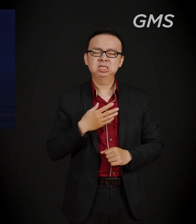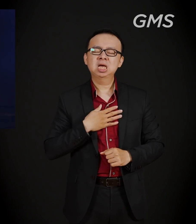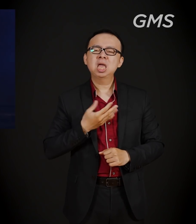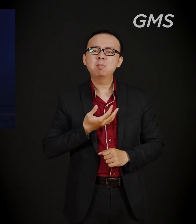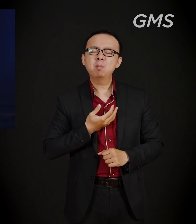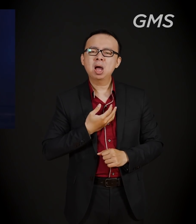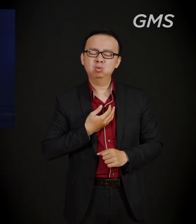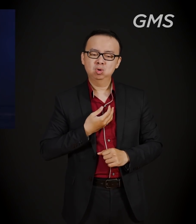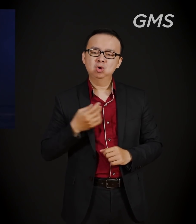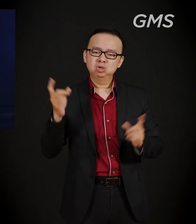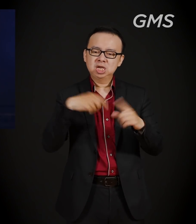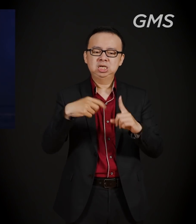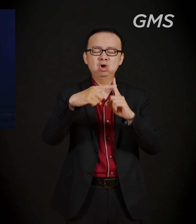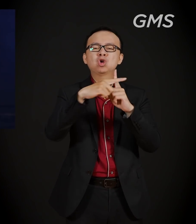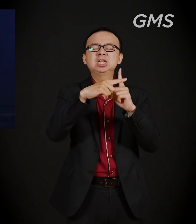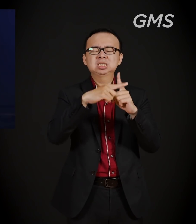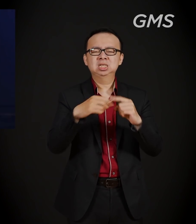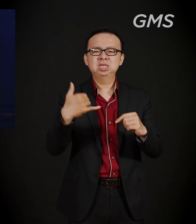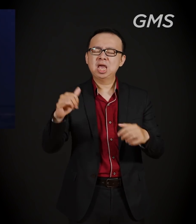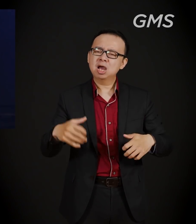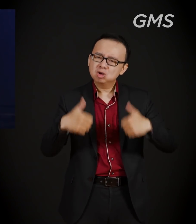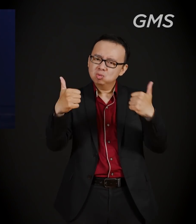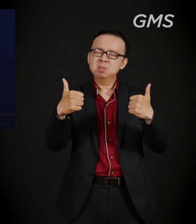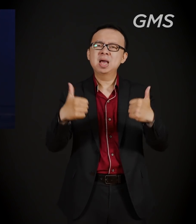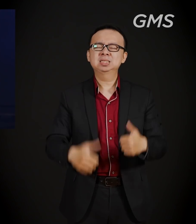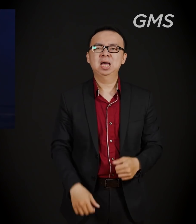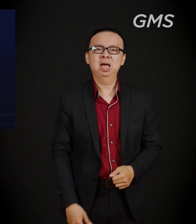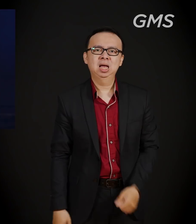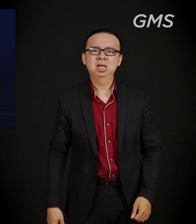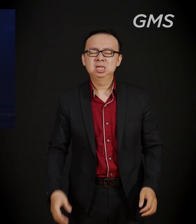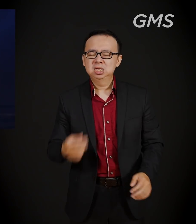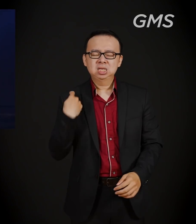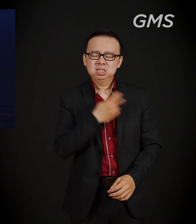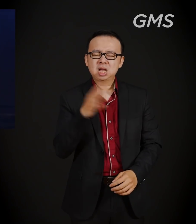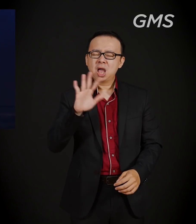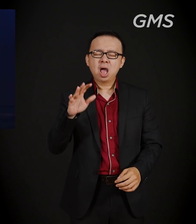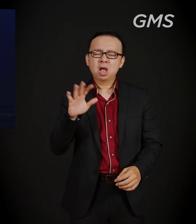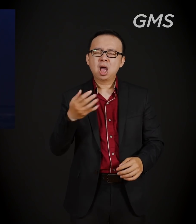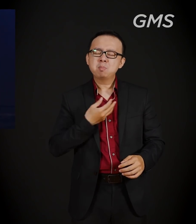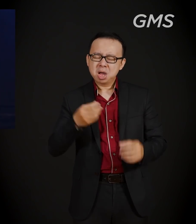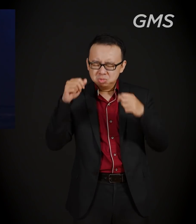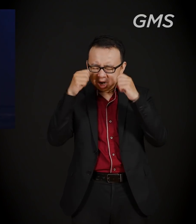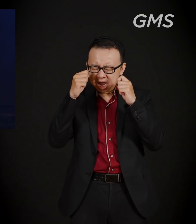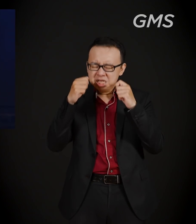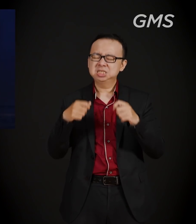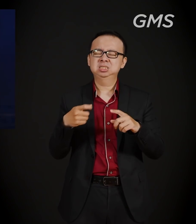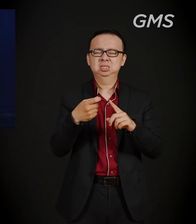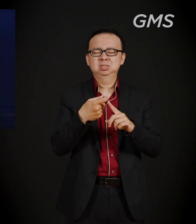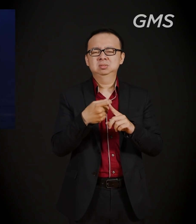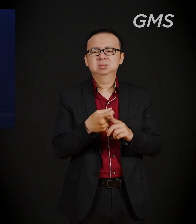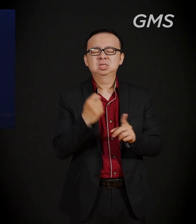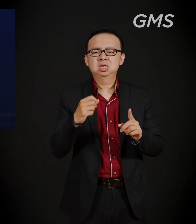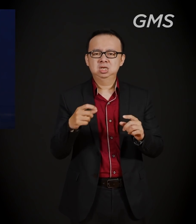yang cengeng dan pengecut. Kami tidak jadi orang Kristen yang menghalalkan segala cara. Tapi kami menjadi orang percaya yang hidup dalam kemurahan dan anugerah-Mu